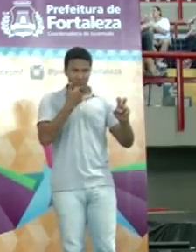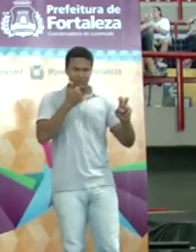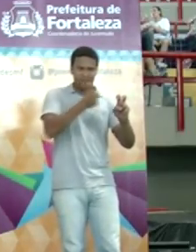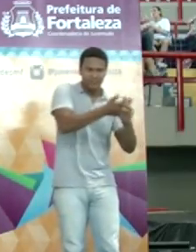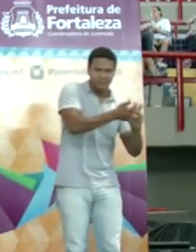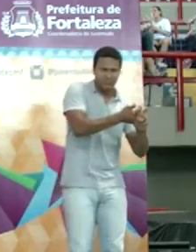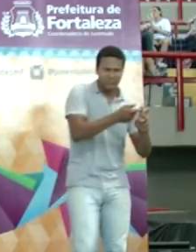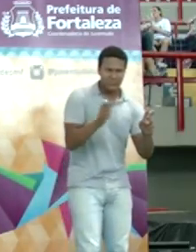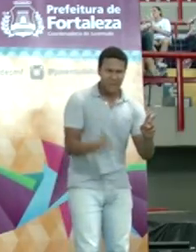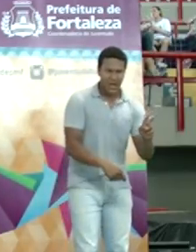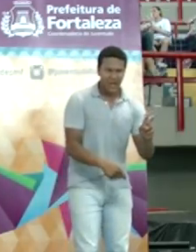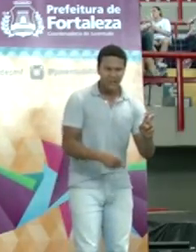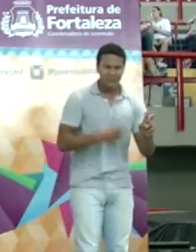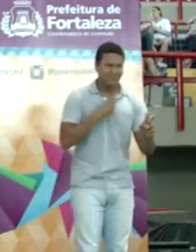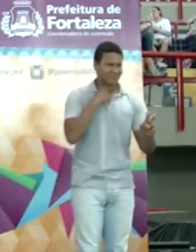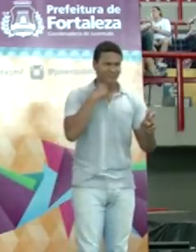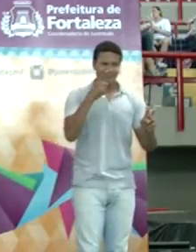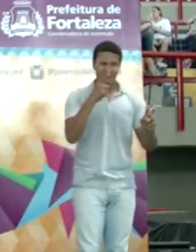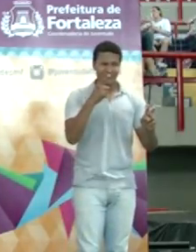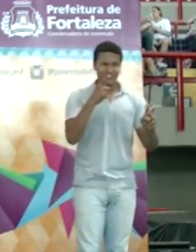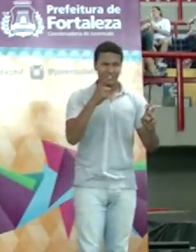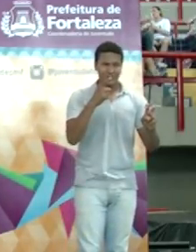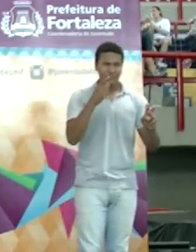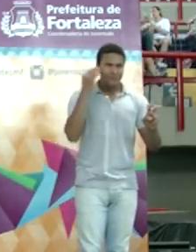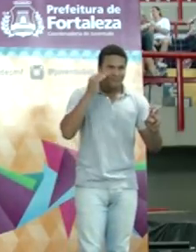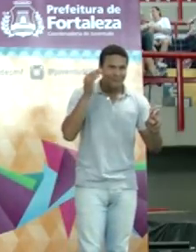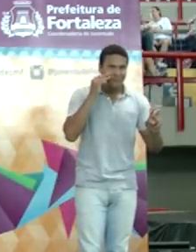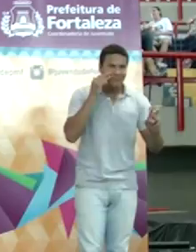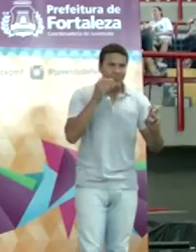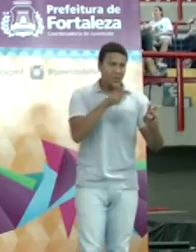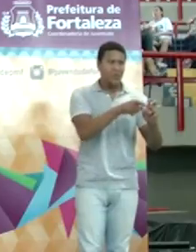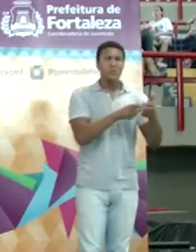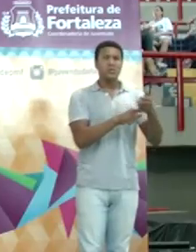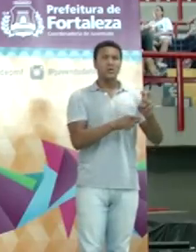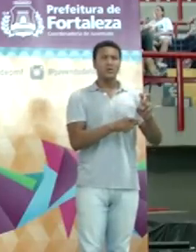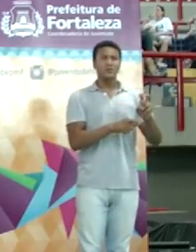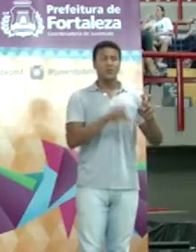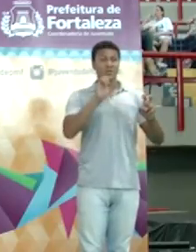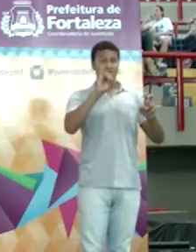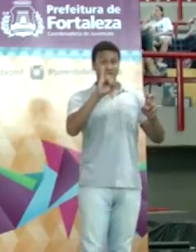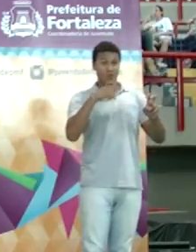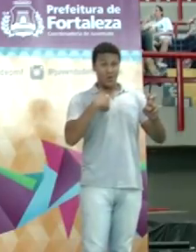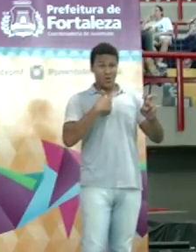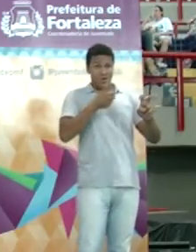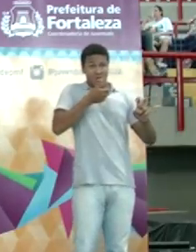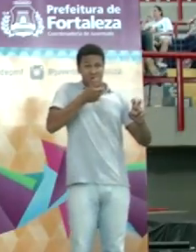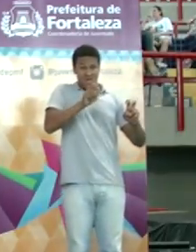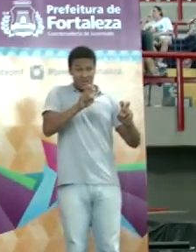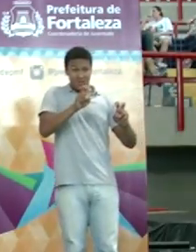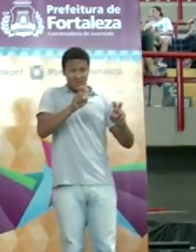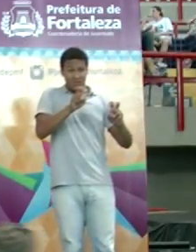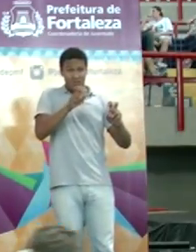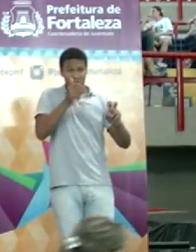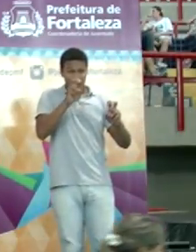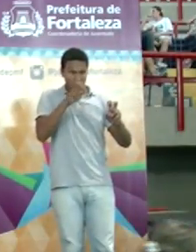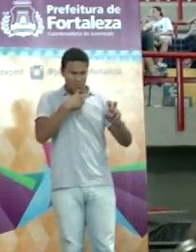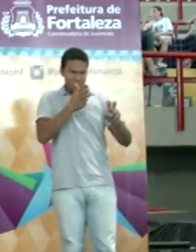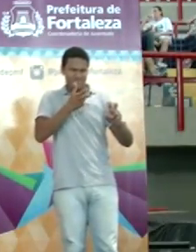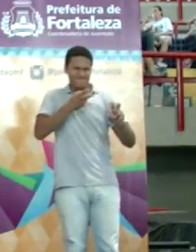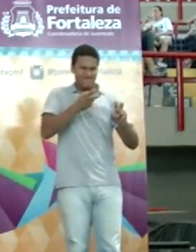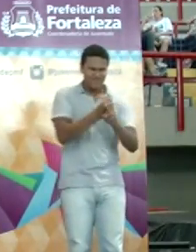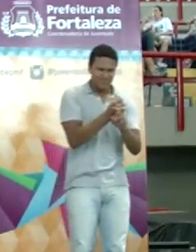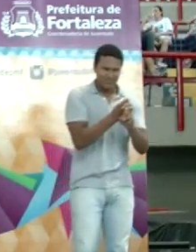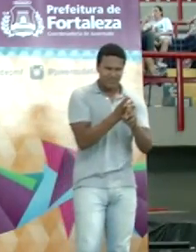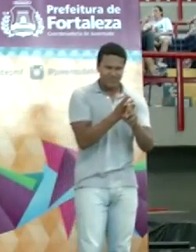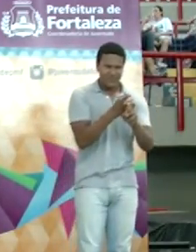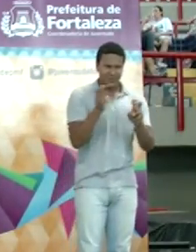Não consigo ainda tirá-lo do repouso. Vocês estão me entendendo ou não? Se eu aplicar 15 newtons,